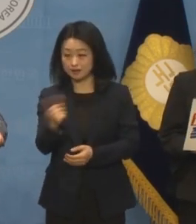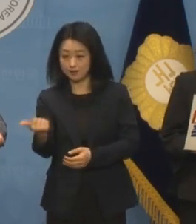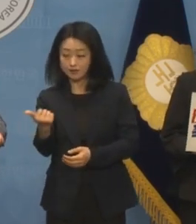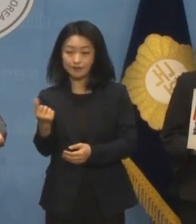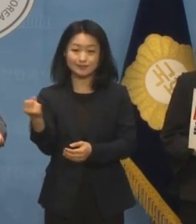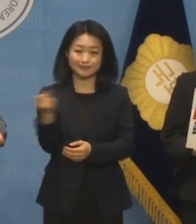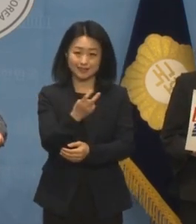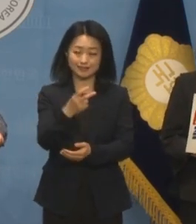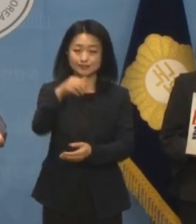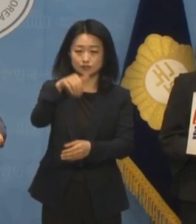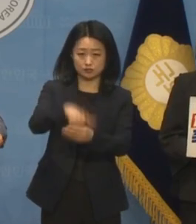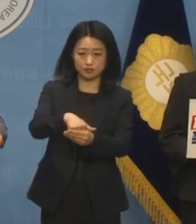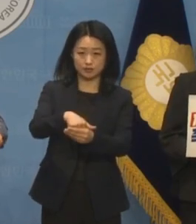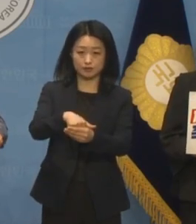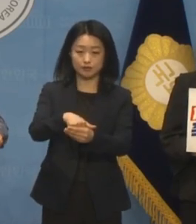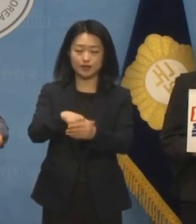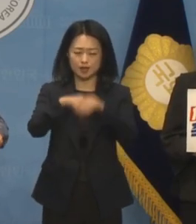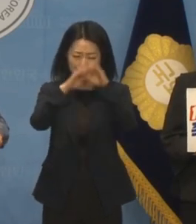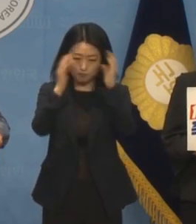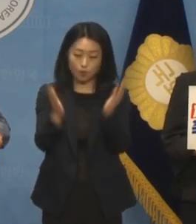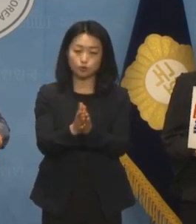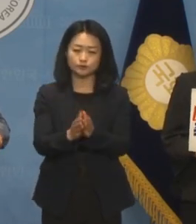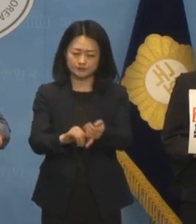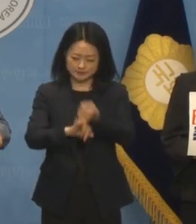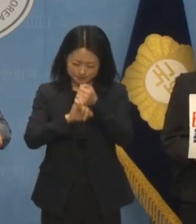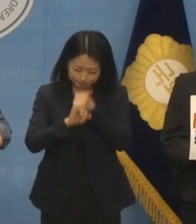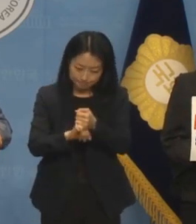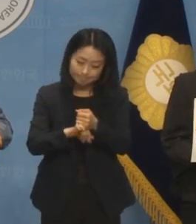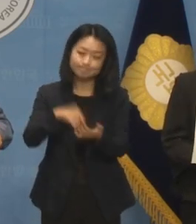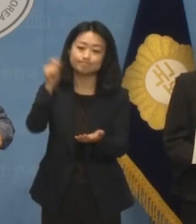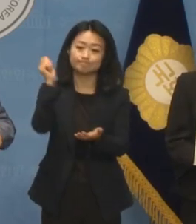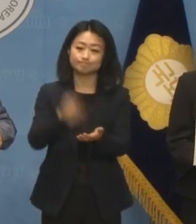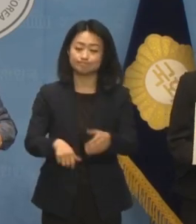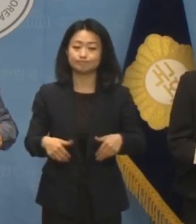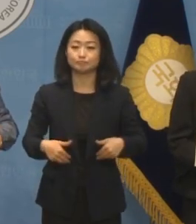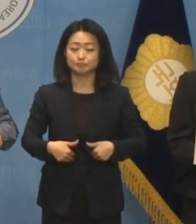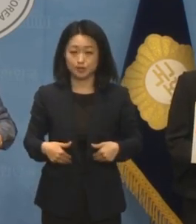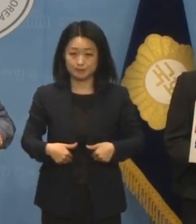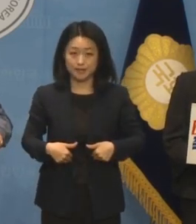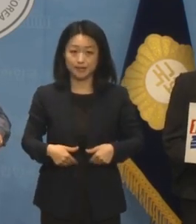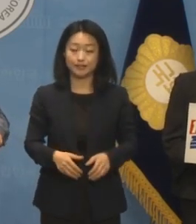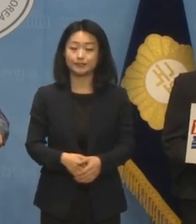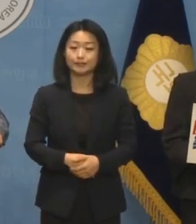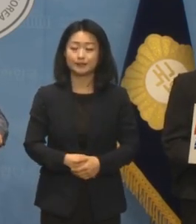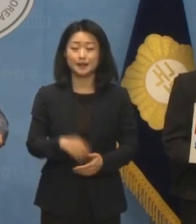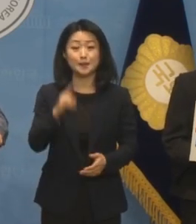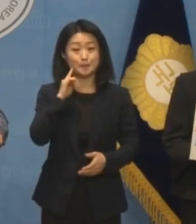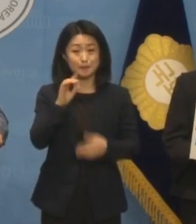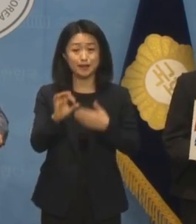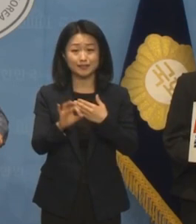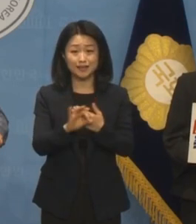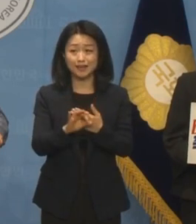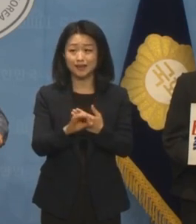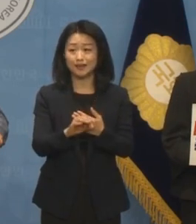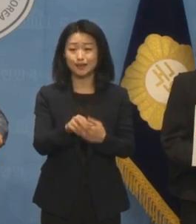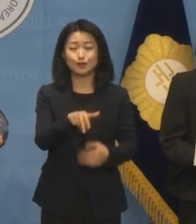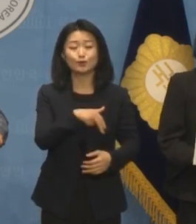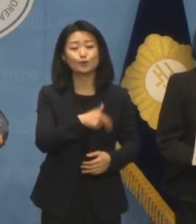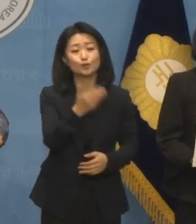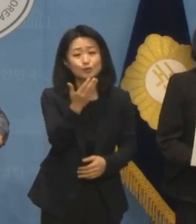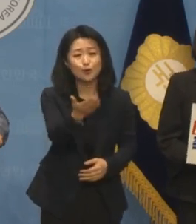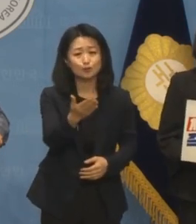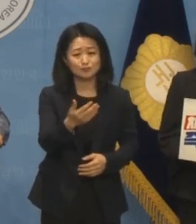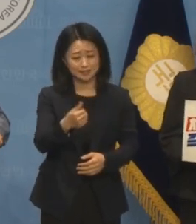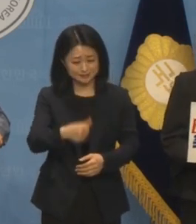재의결안이 올라갑니다. 그 둘 다 반드시 처리해야 된다고 생각합니다. 만약에 자기 자식이 우리 국민의힘 의원님들이 자기